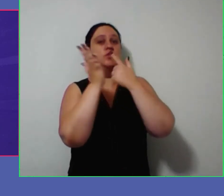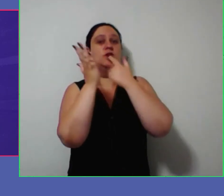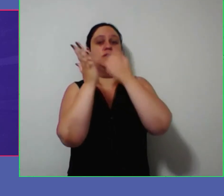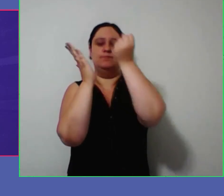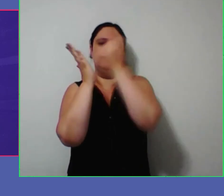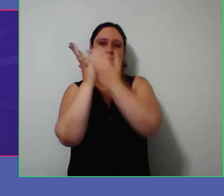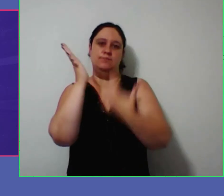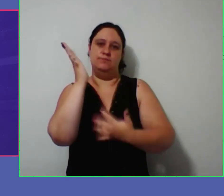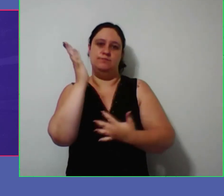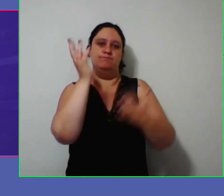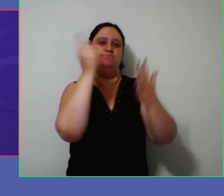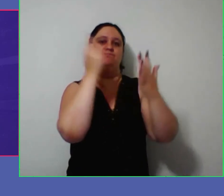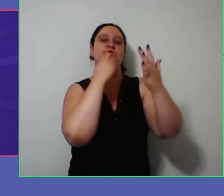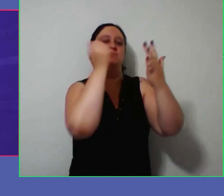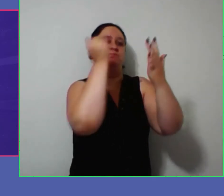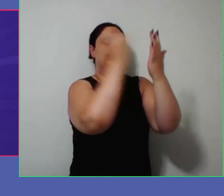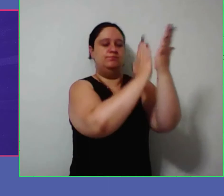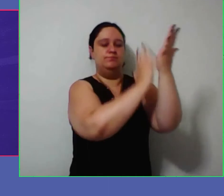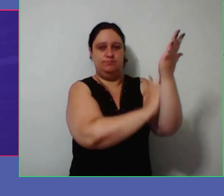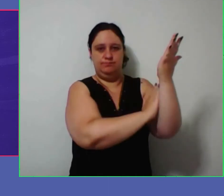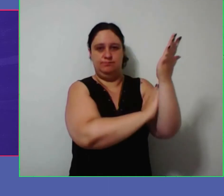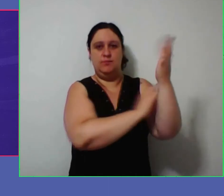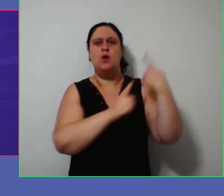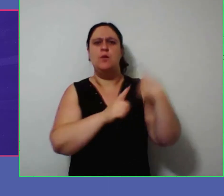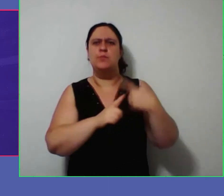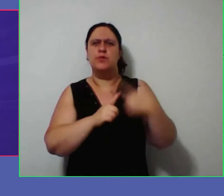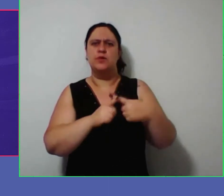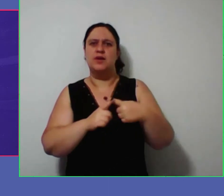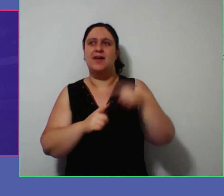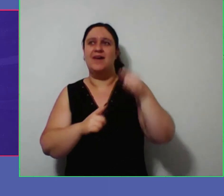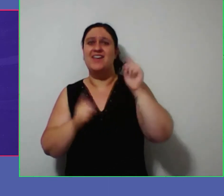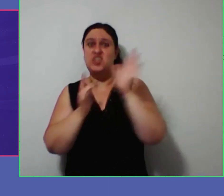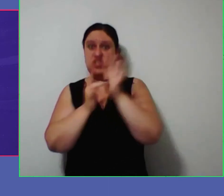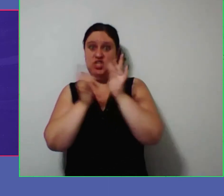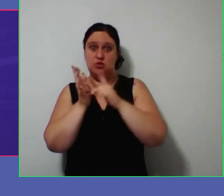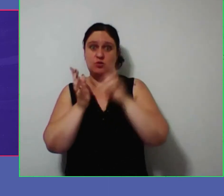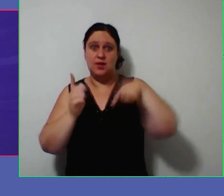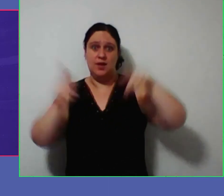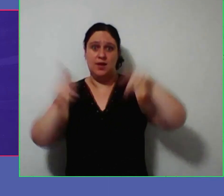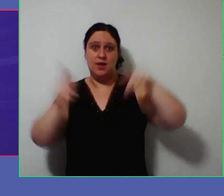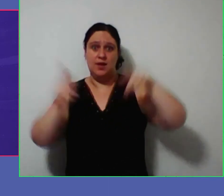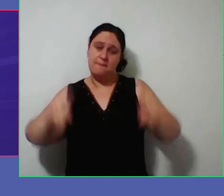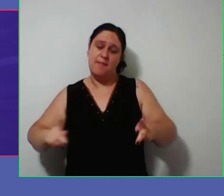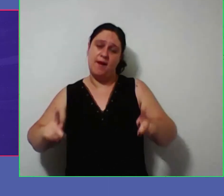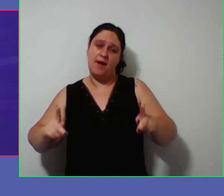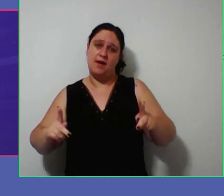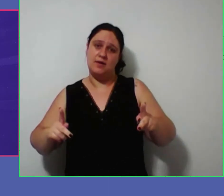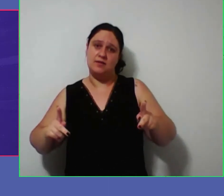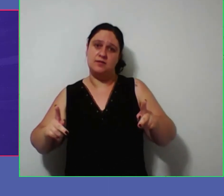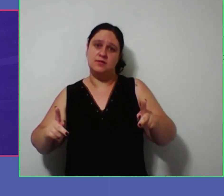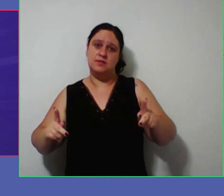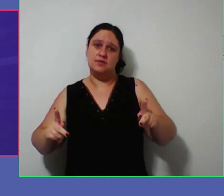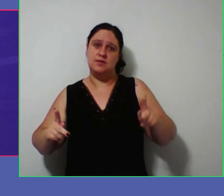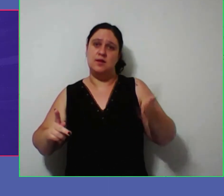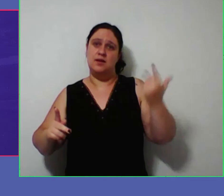nossa paz, o qual de ambos fez um, e tendo derrubado